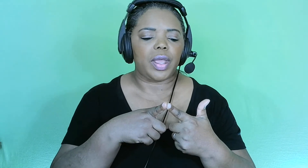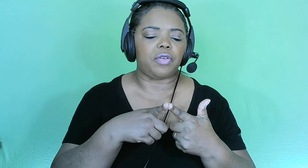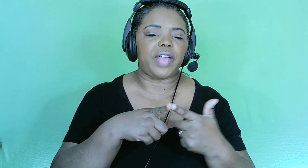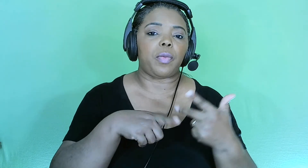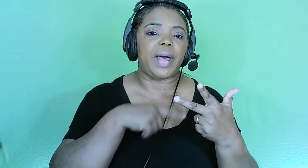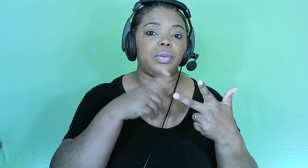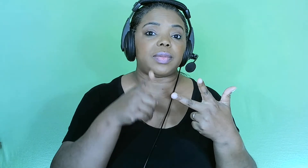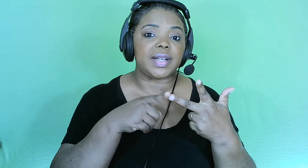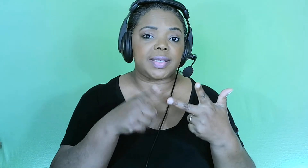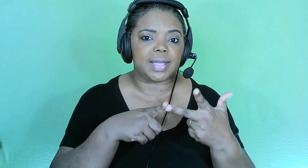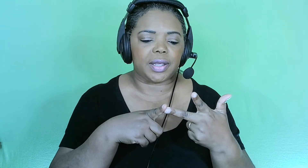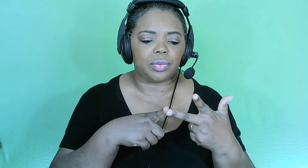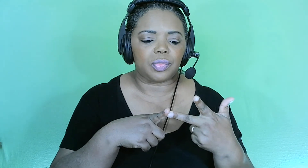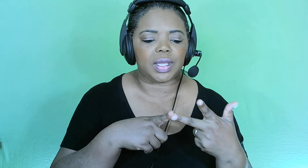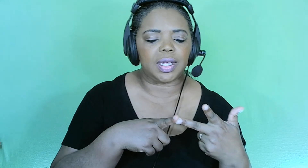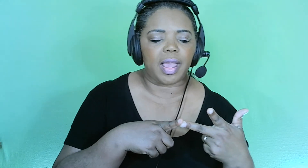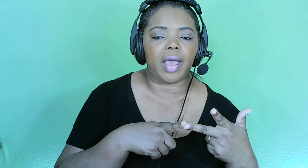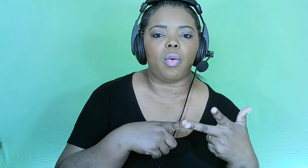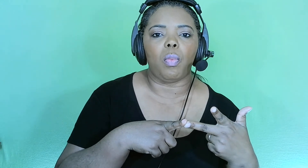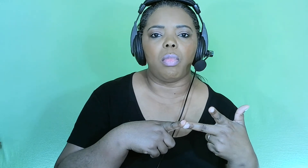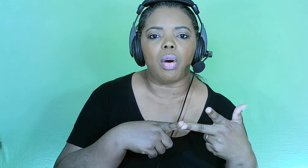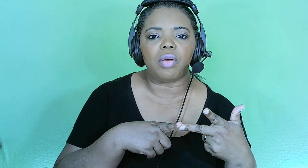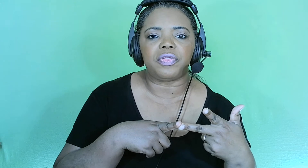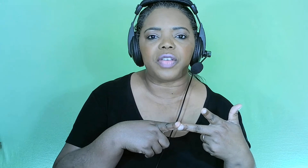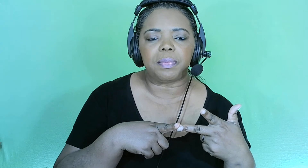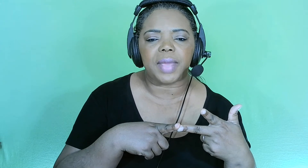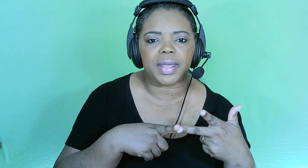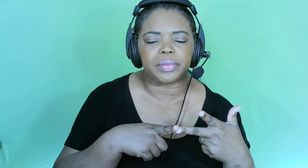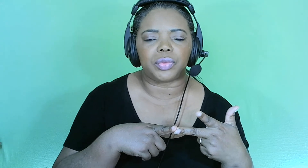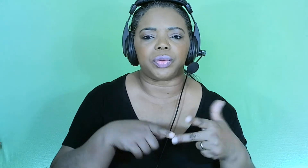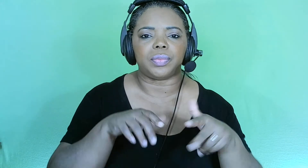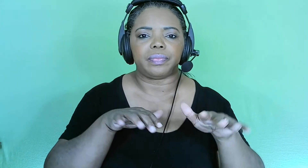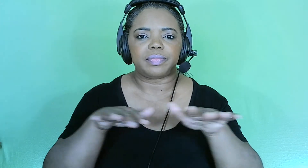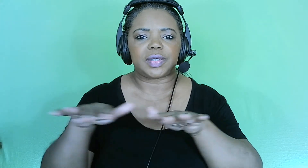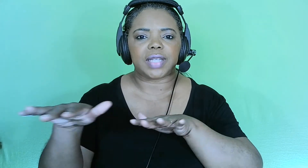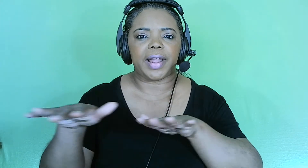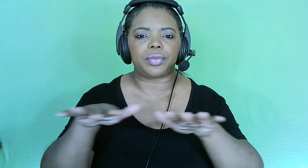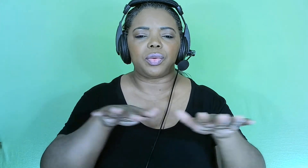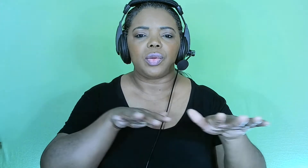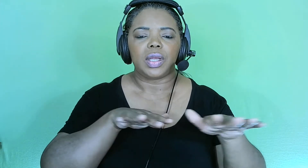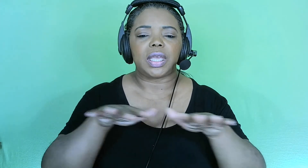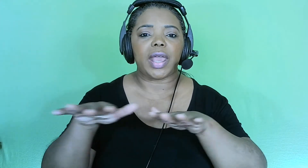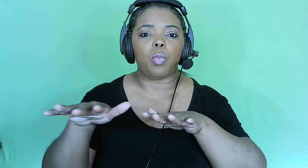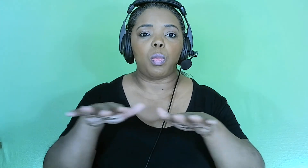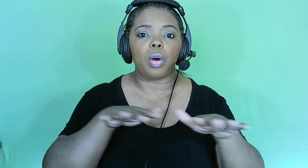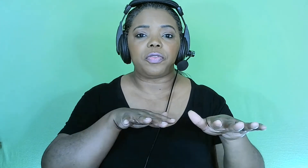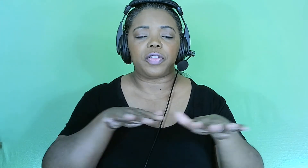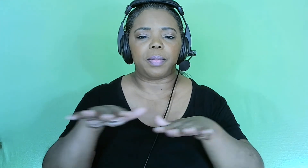eu venho para o terceiro, que é o movimento, certo? Que é o